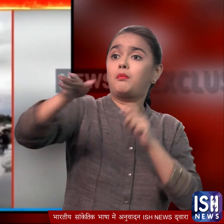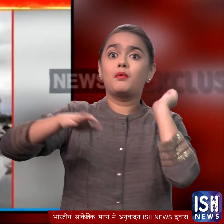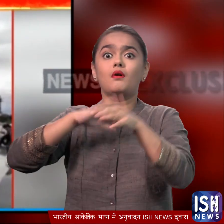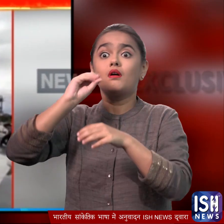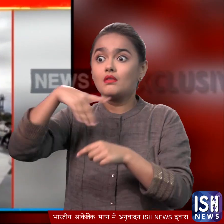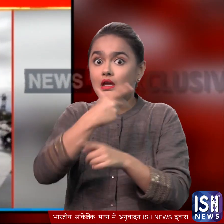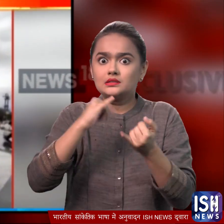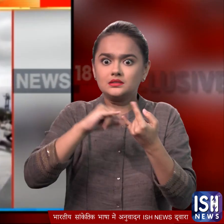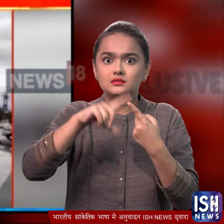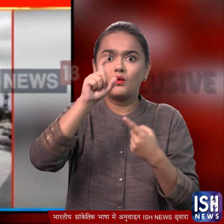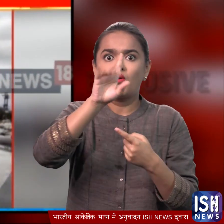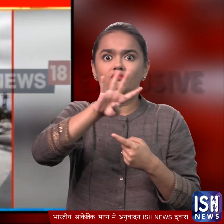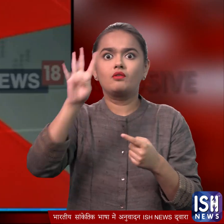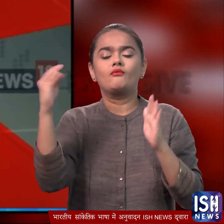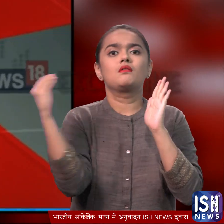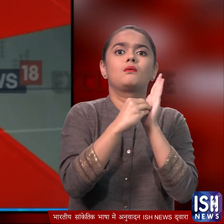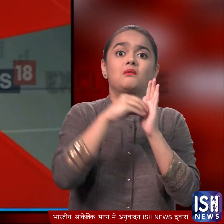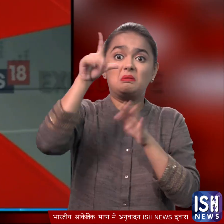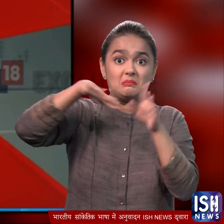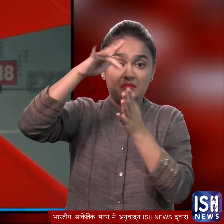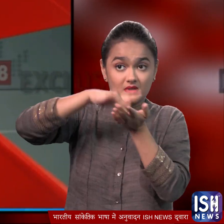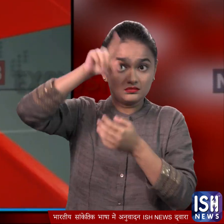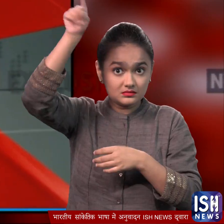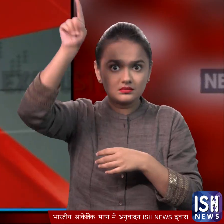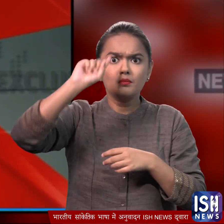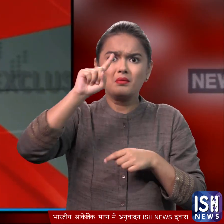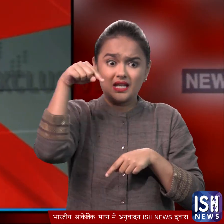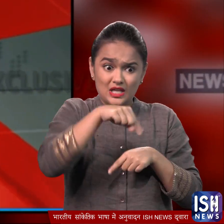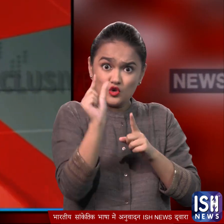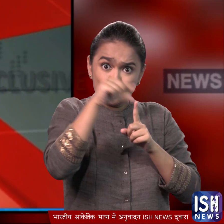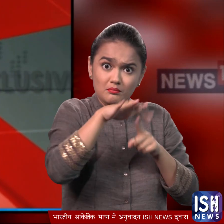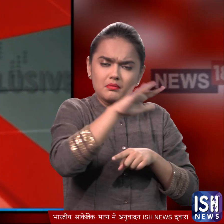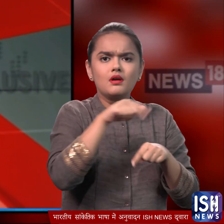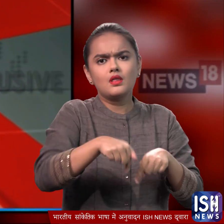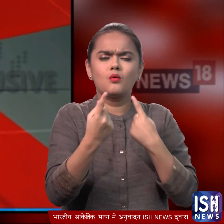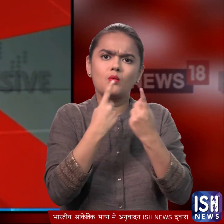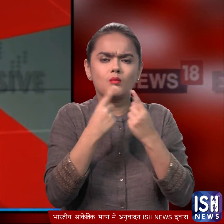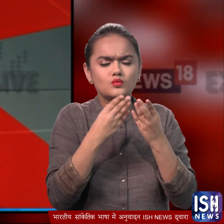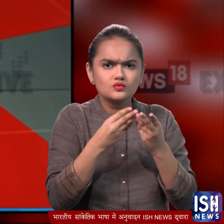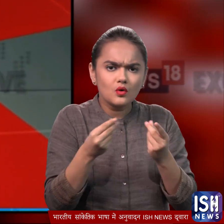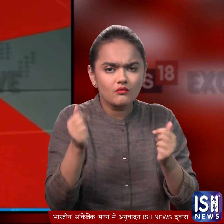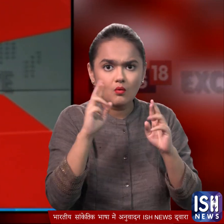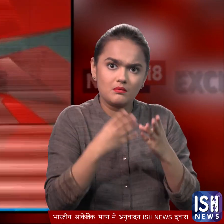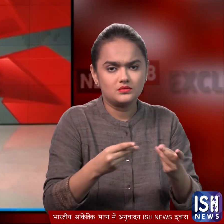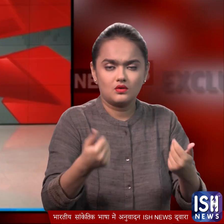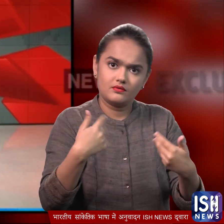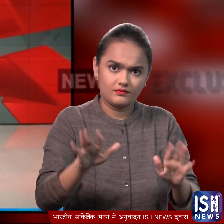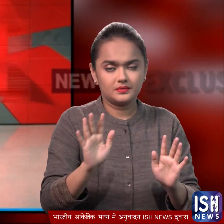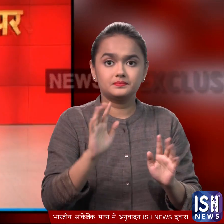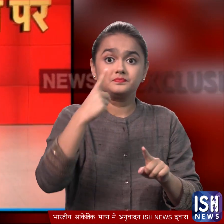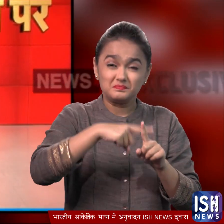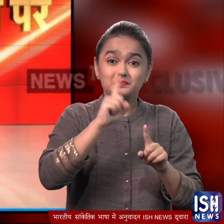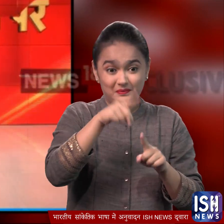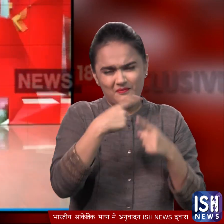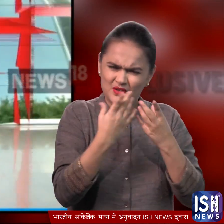धारा 144 लगानी पड़ी। लेकिन यूपी के दादरी में यह विवाद सुलझता दिखने लगा है। हालांकि विवाद सुलझाए जाने के दावों